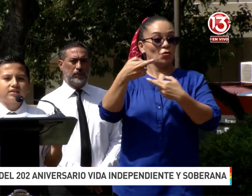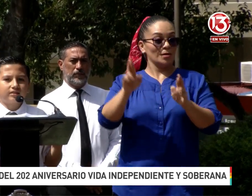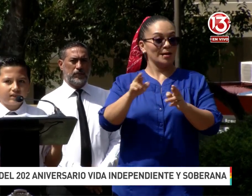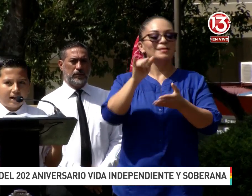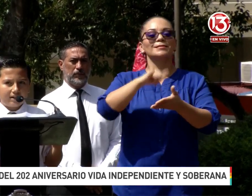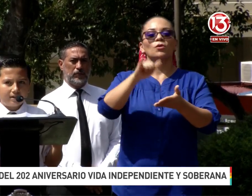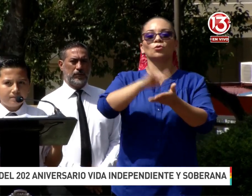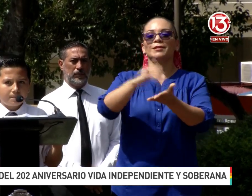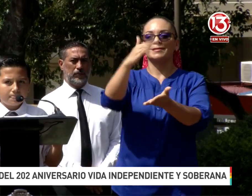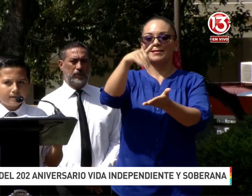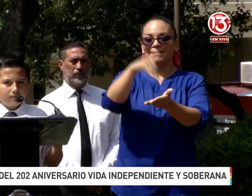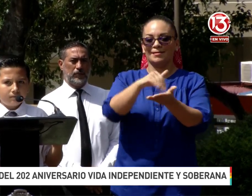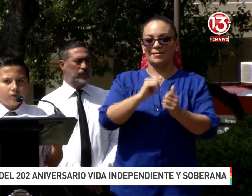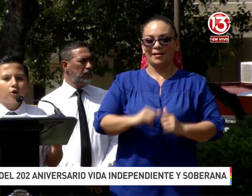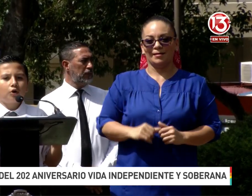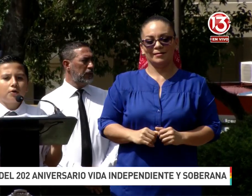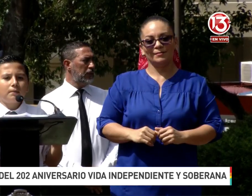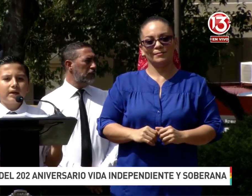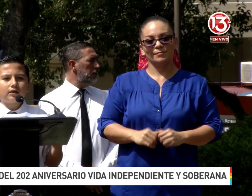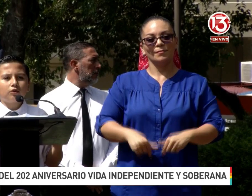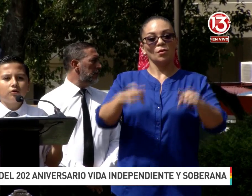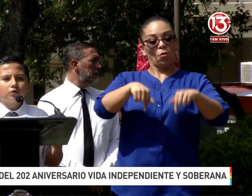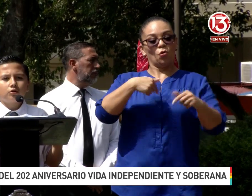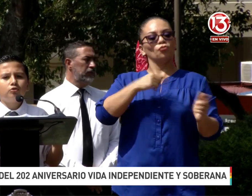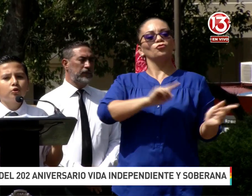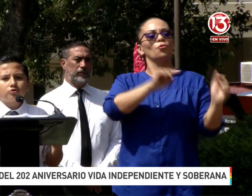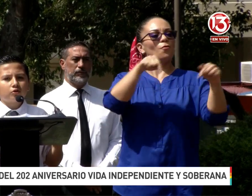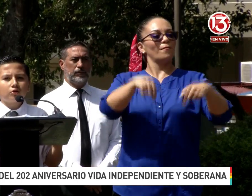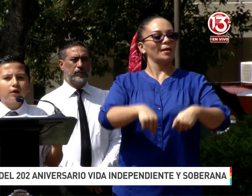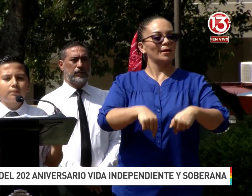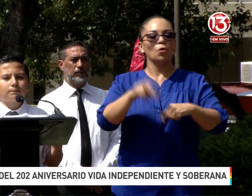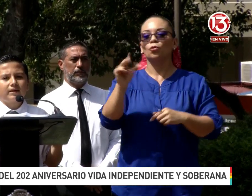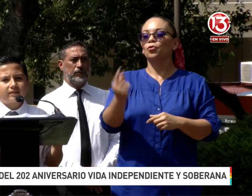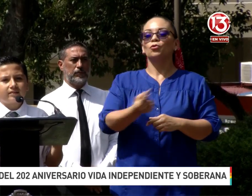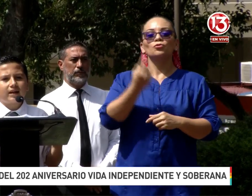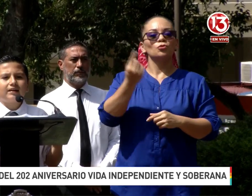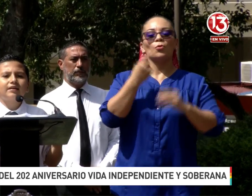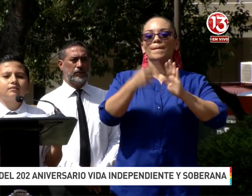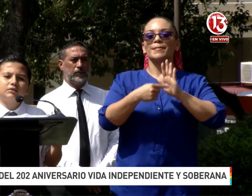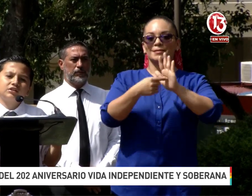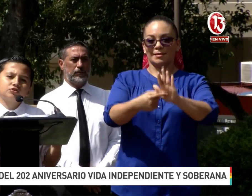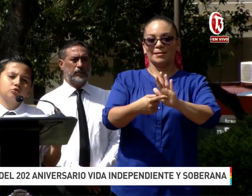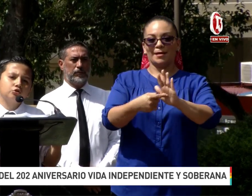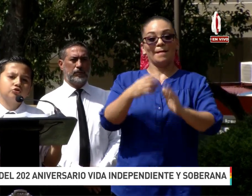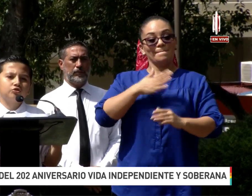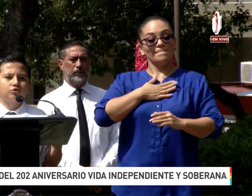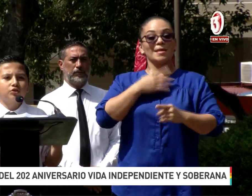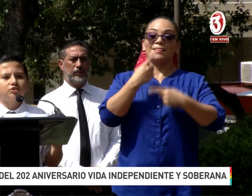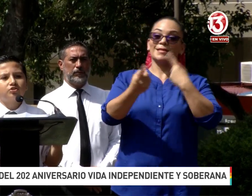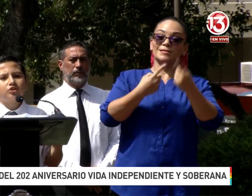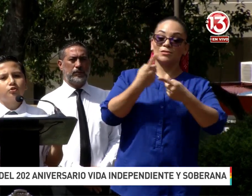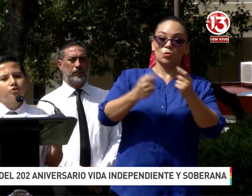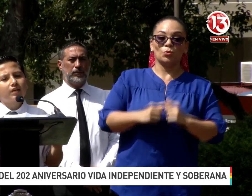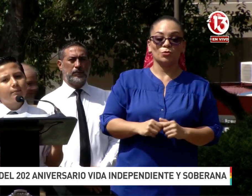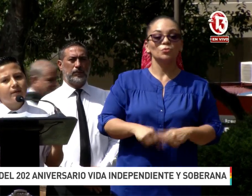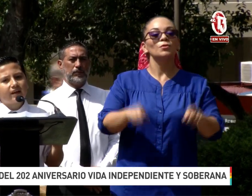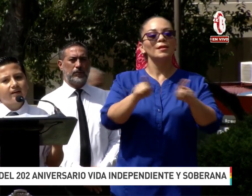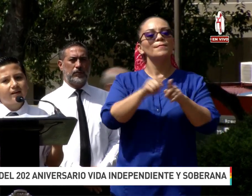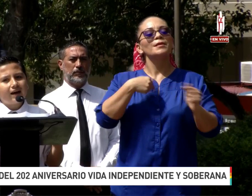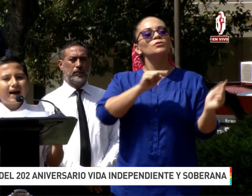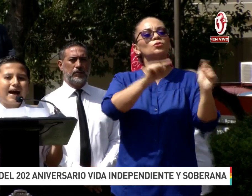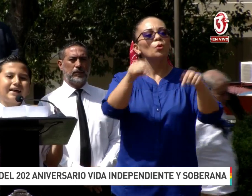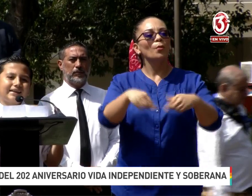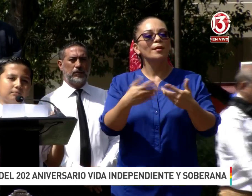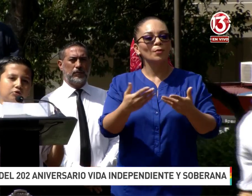José Central. Hoy vengo no solo a presentarles mi discurso, sino